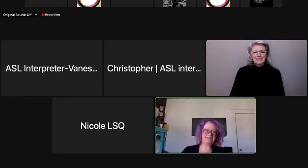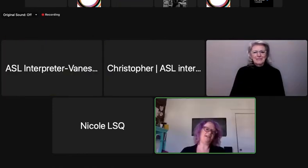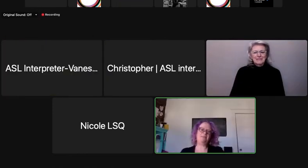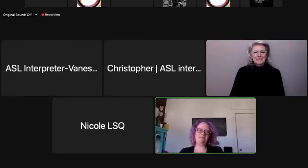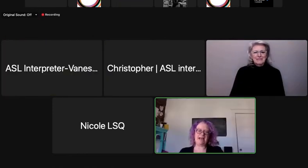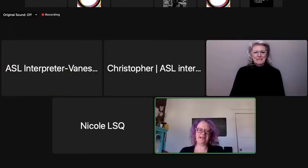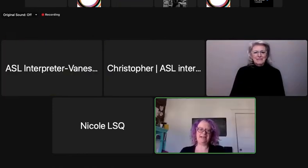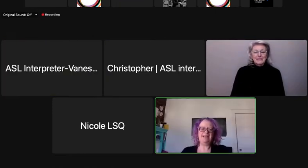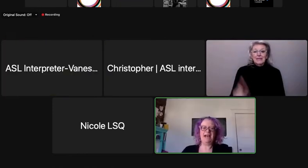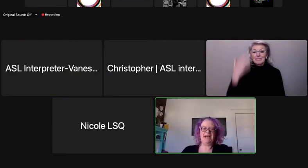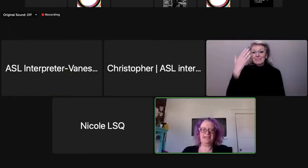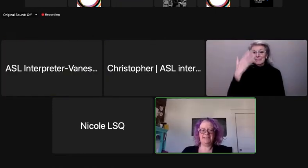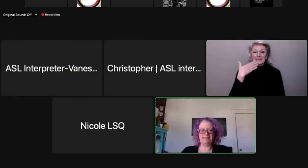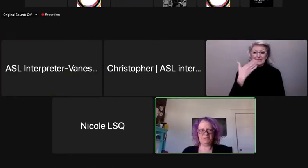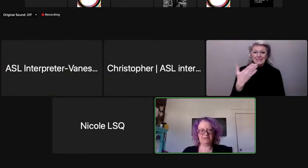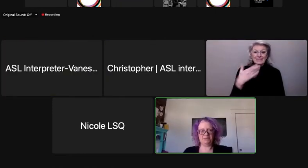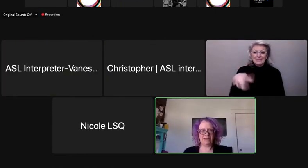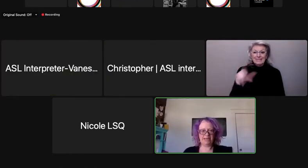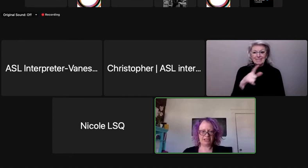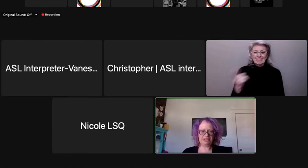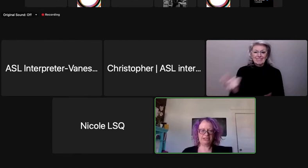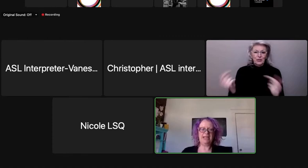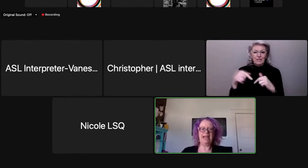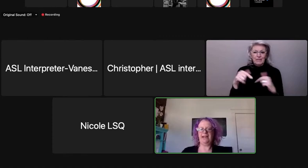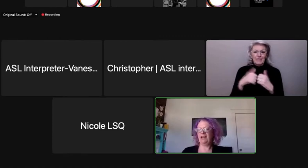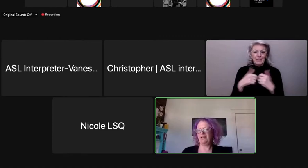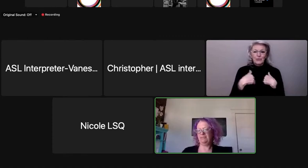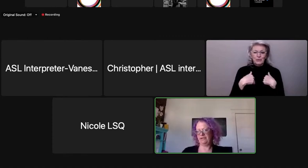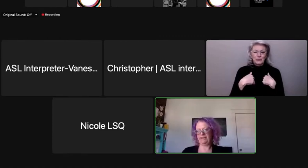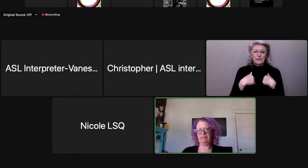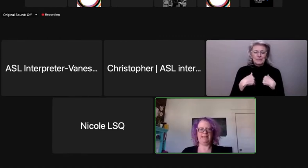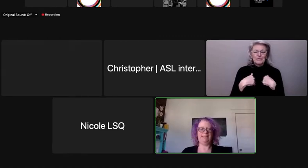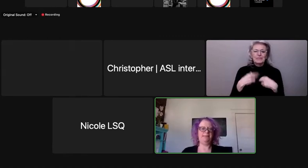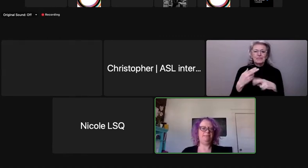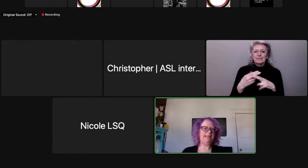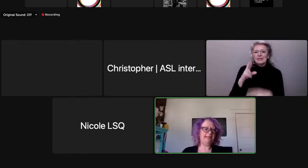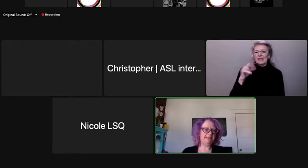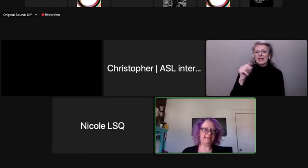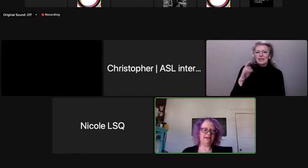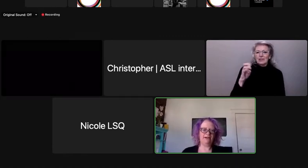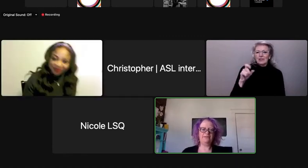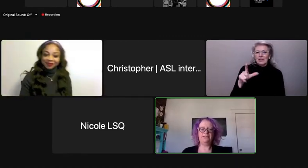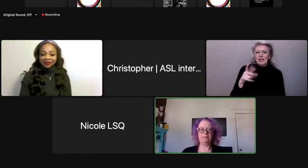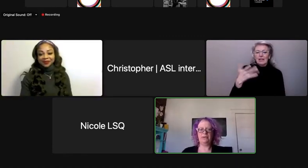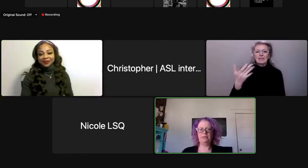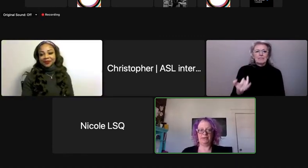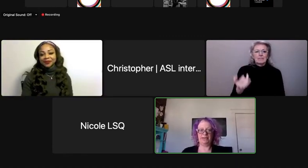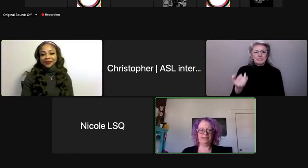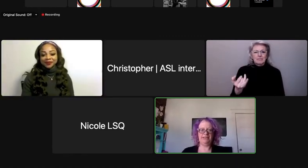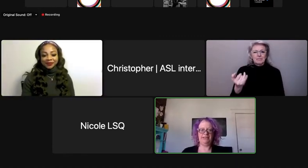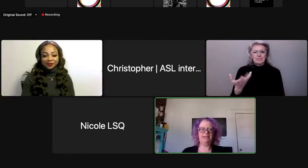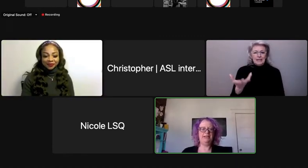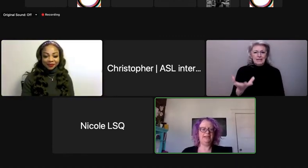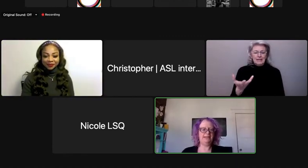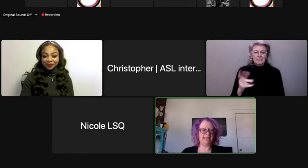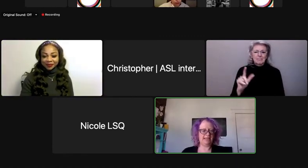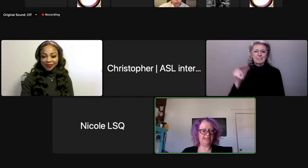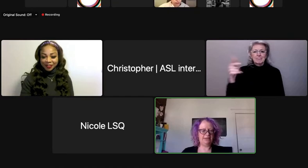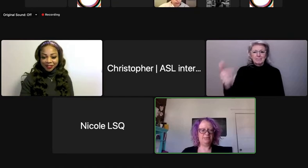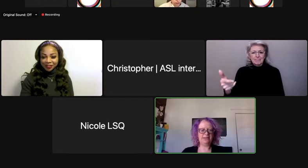Bonjour. Merci d'être au retour avec nous. C'est Rachel. Et maintenant, je vais céder la